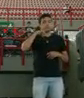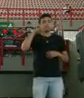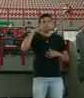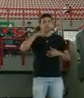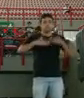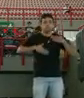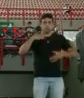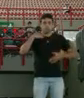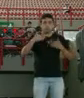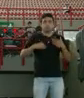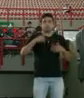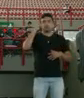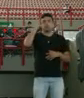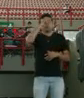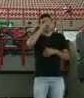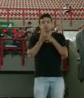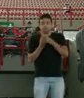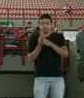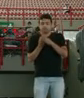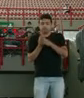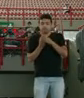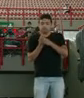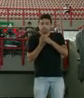na produção desse hormônio,